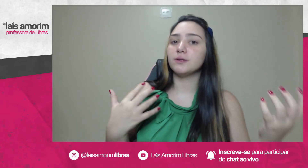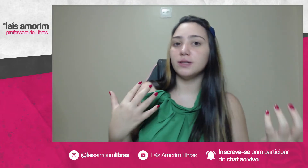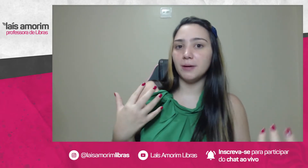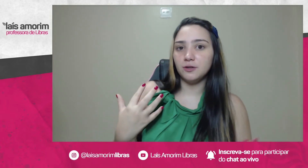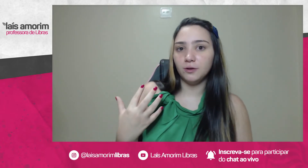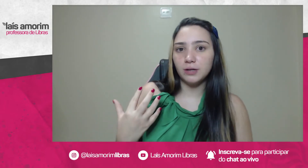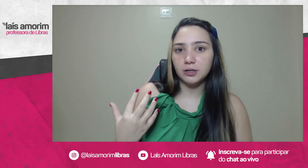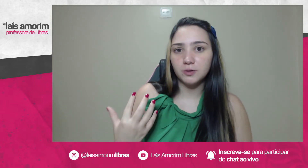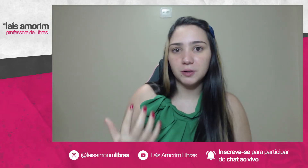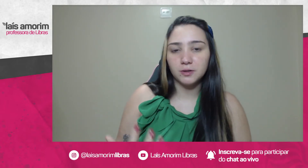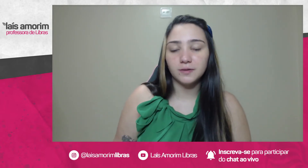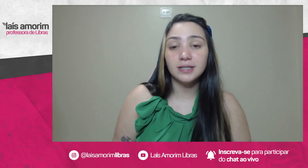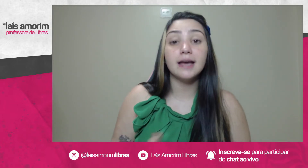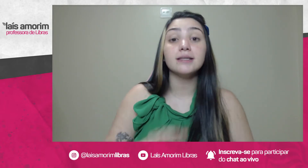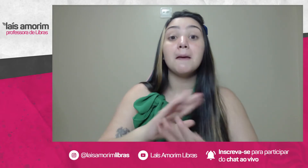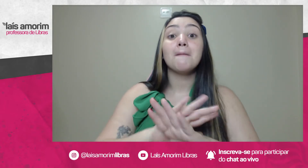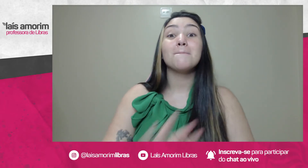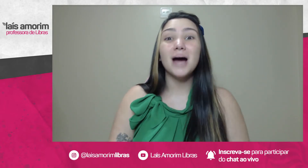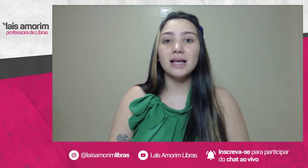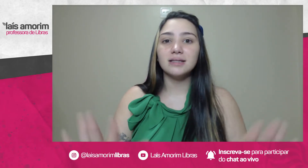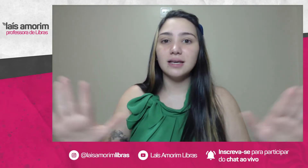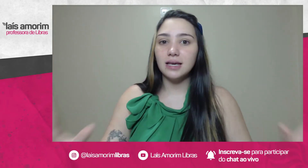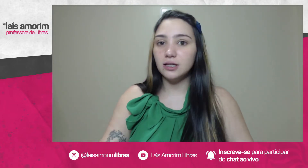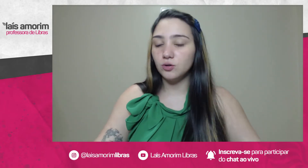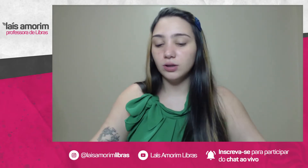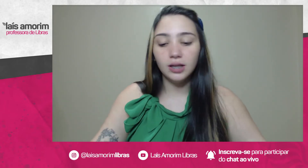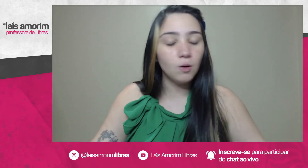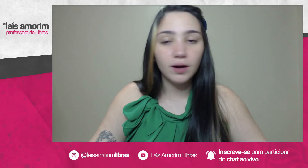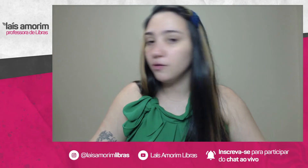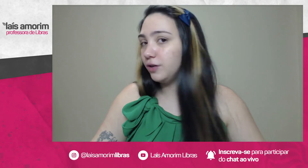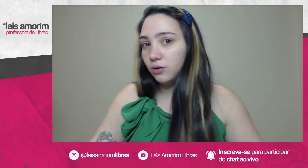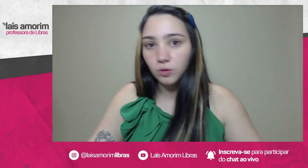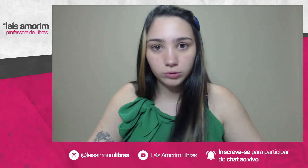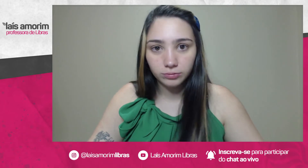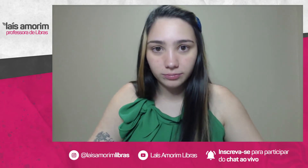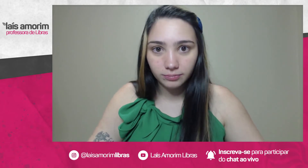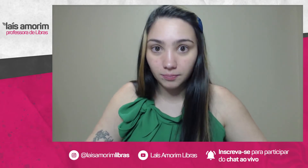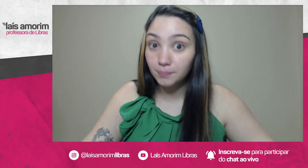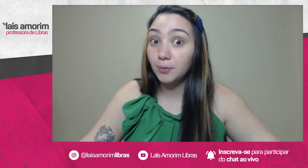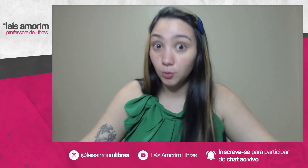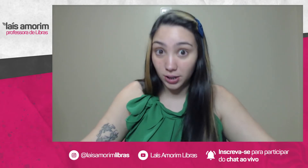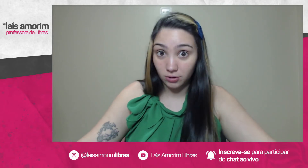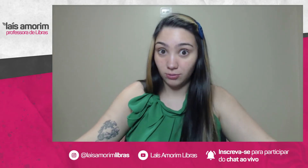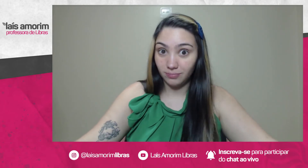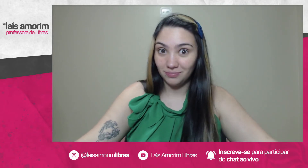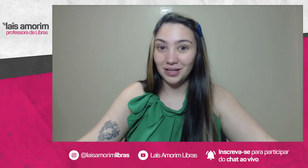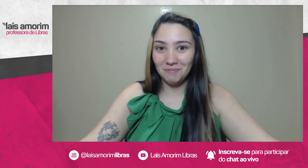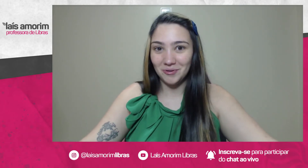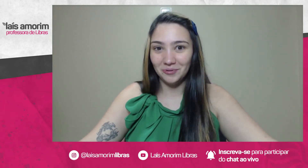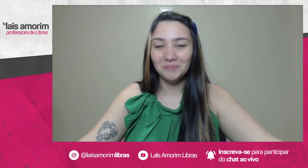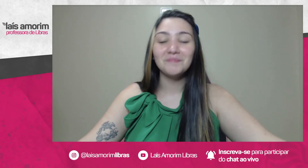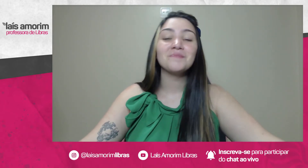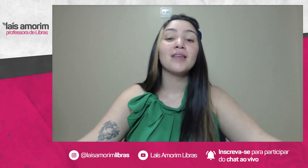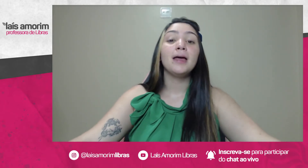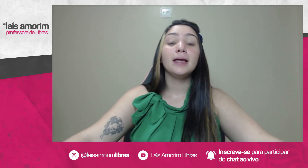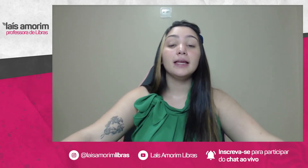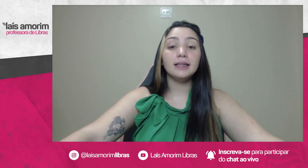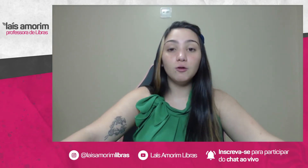mais dificuldade com expressões faciais, mas isso não é o fim do mundo. Prometo, tá bom? Então, vamos